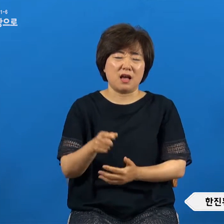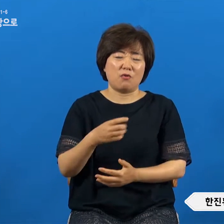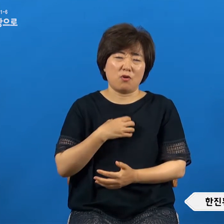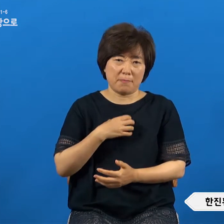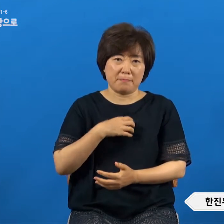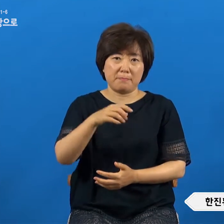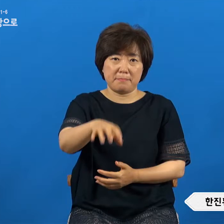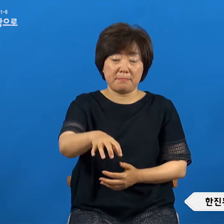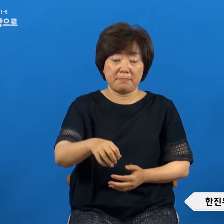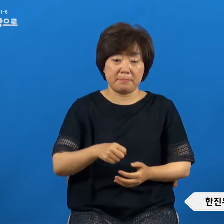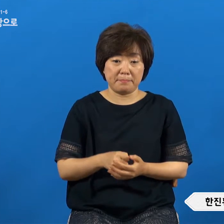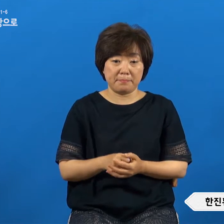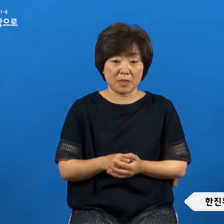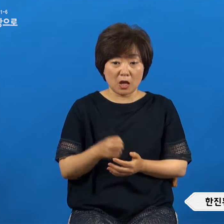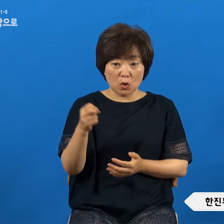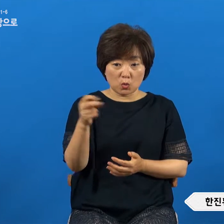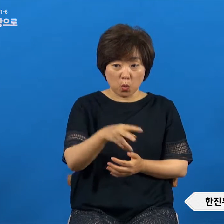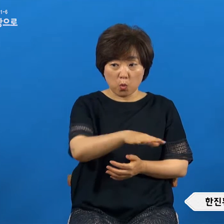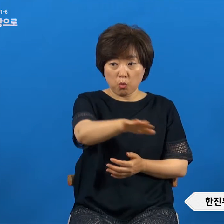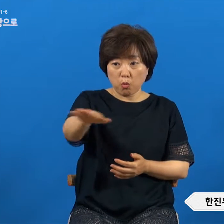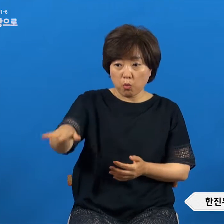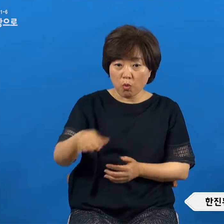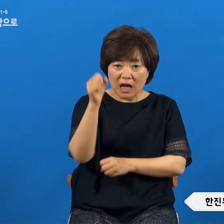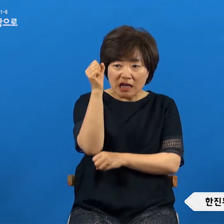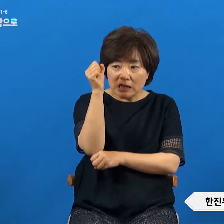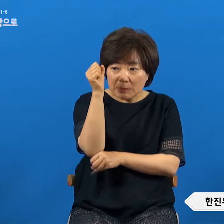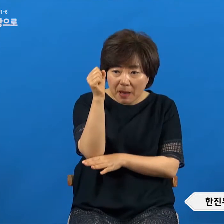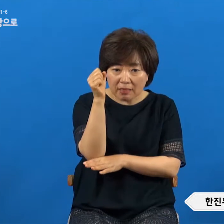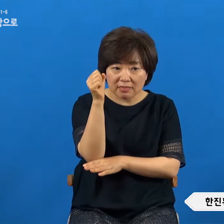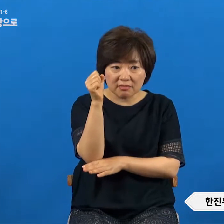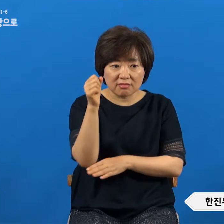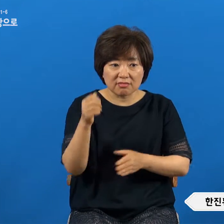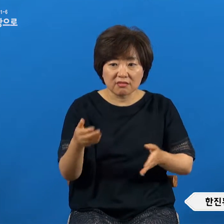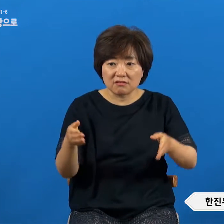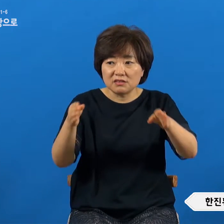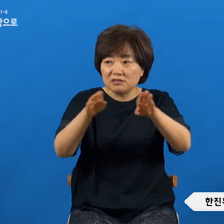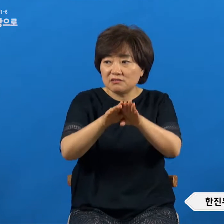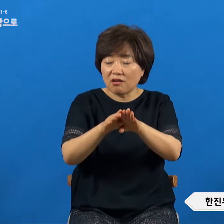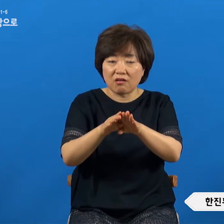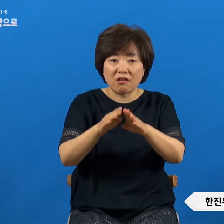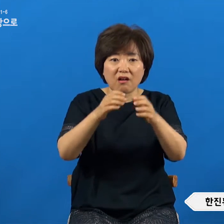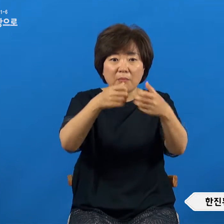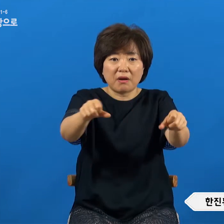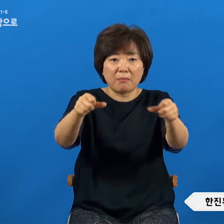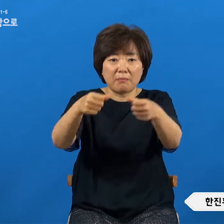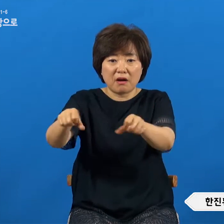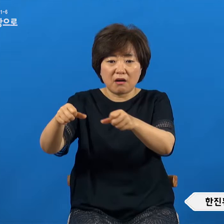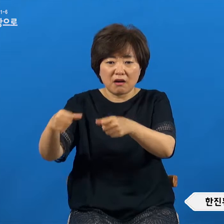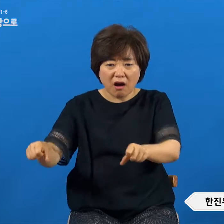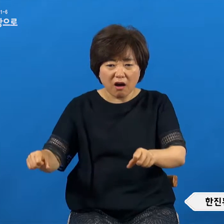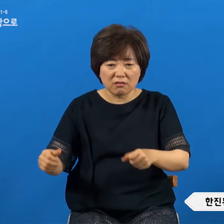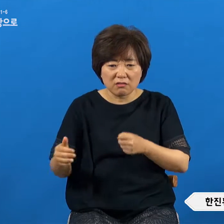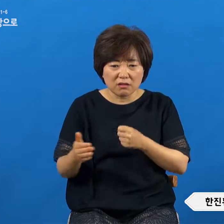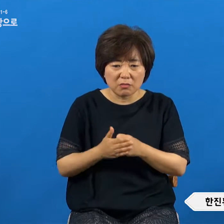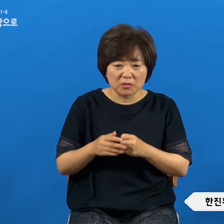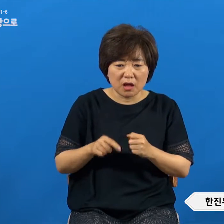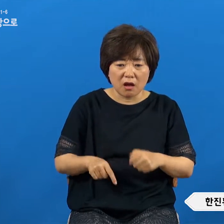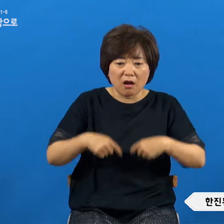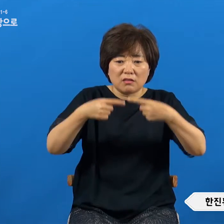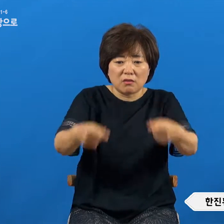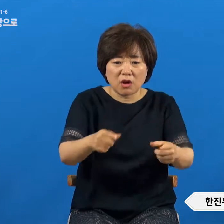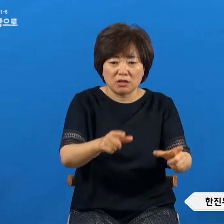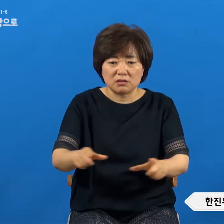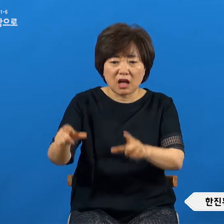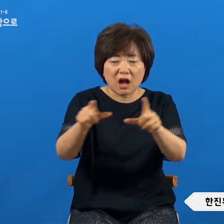거기다가 예루살렘은 이 기반 시설이 다 붕괴되어서 거기서 생활하기가 여간